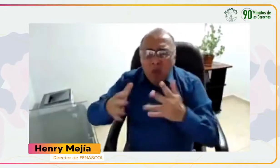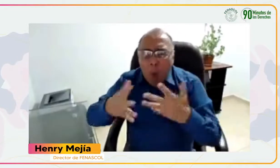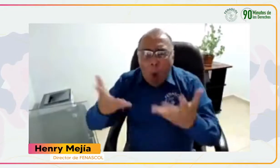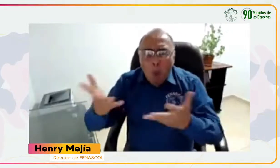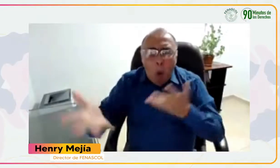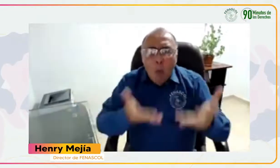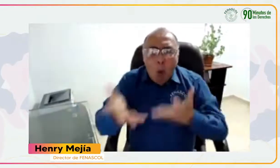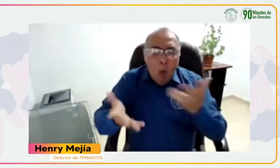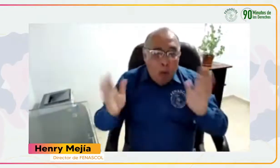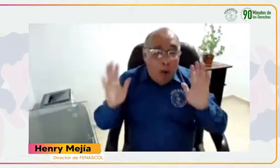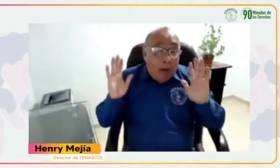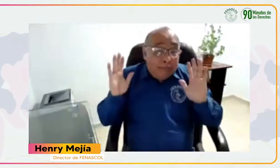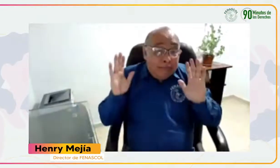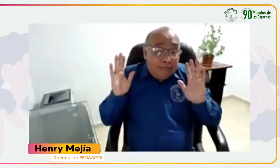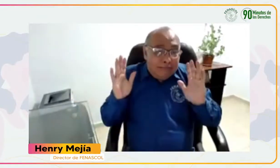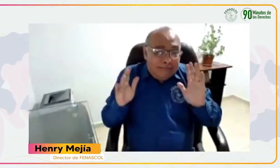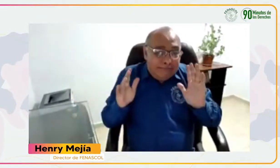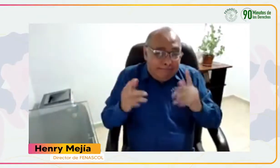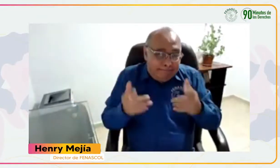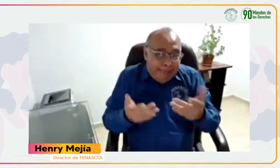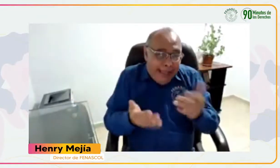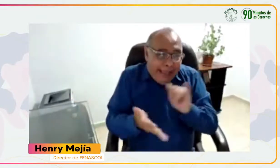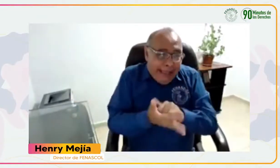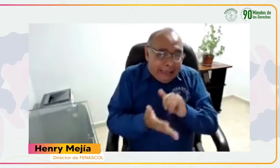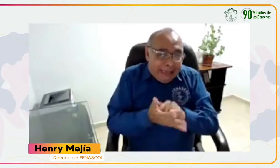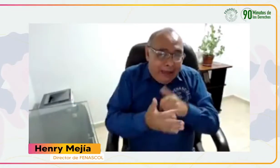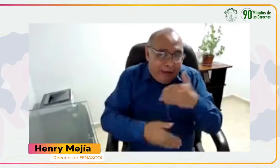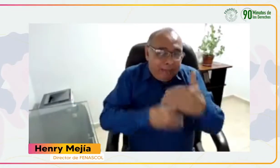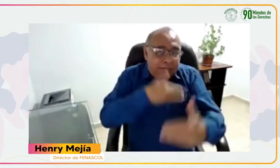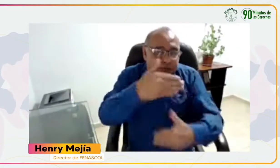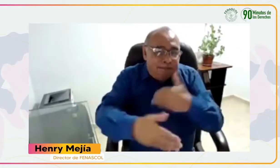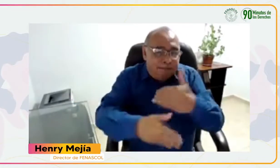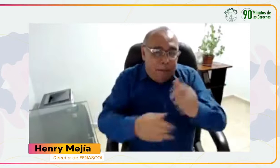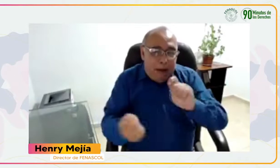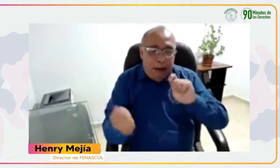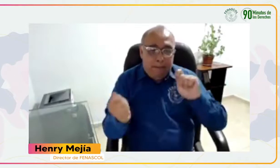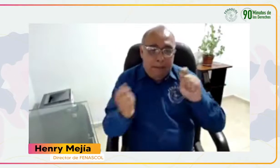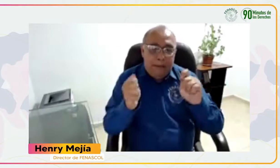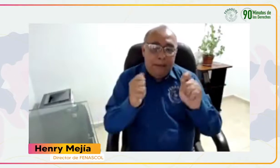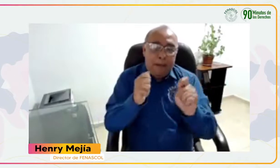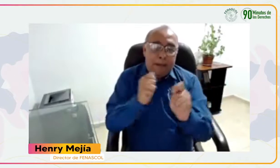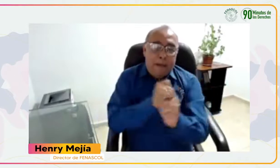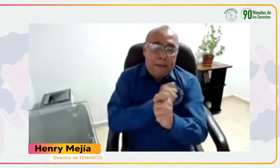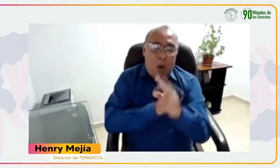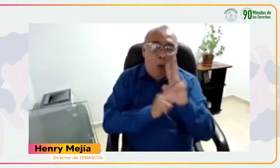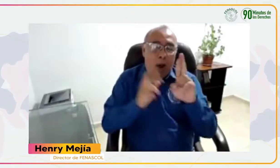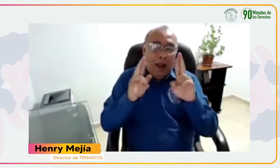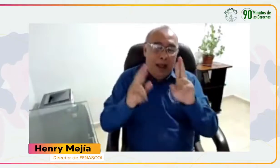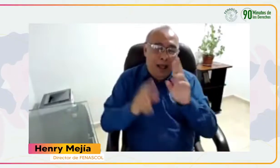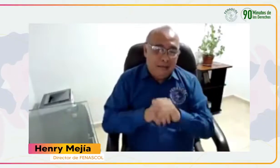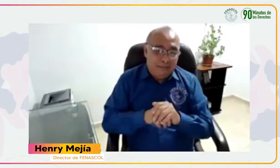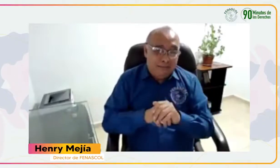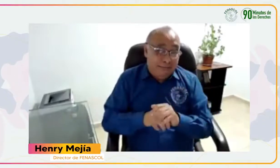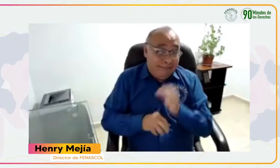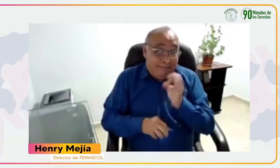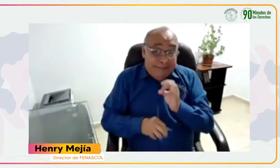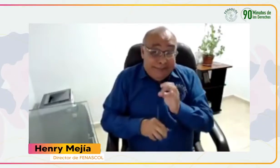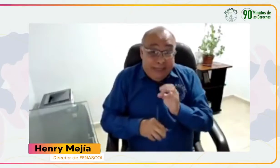diálogo, con esas experiencias que ustedes también tienen. Entonces, esa es una invitación para que vayamos transformándonos